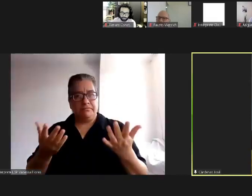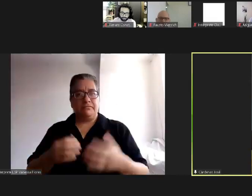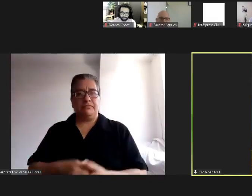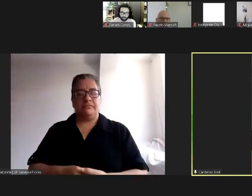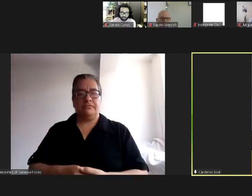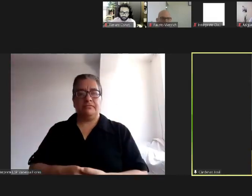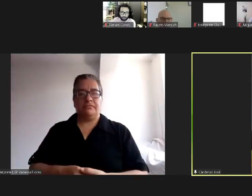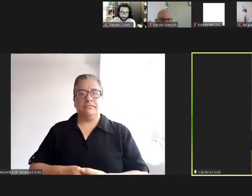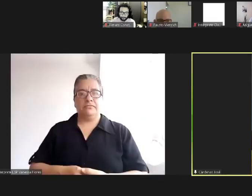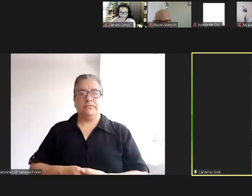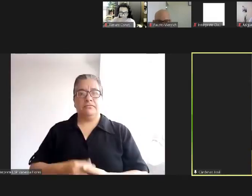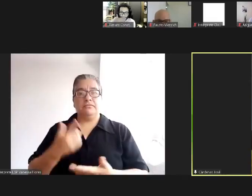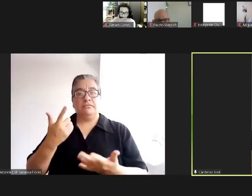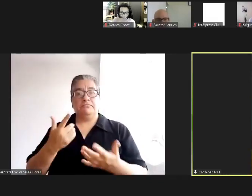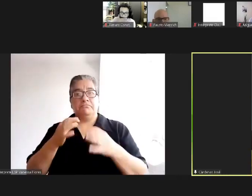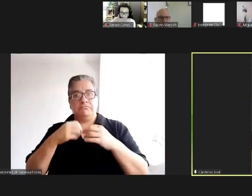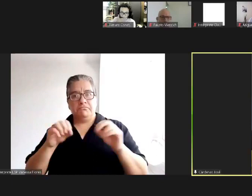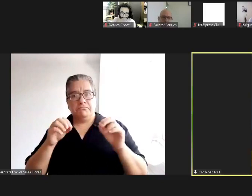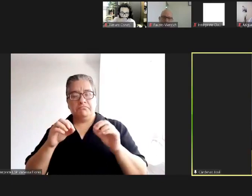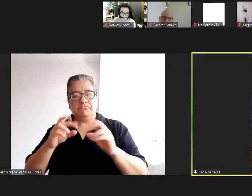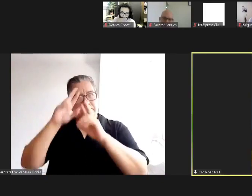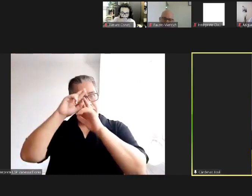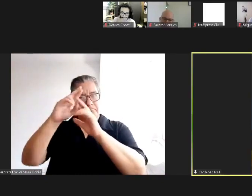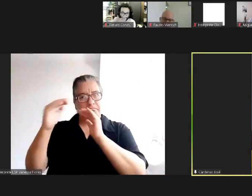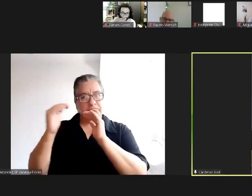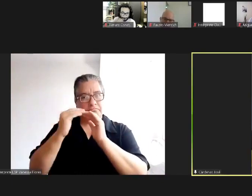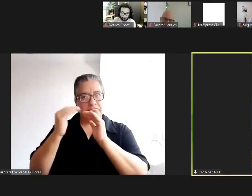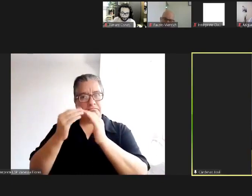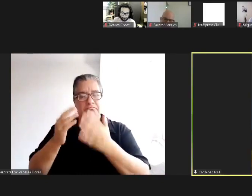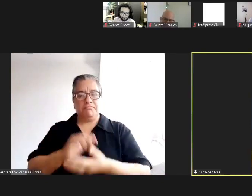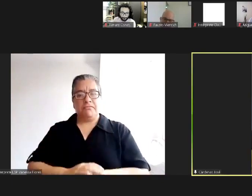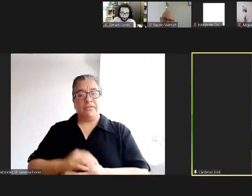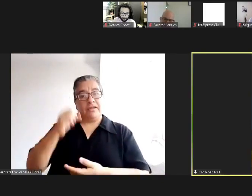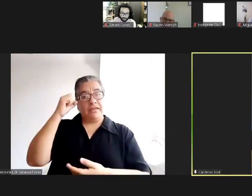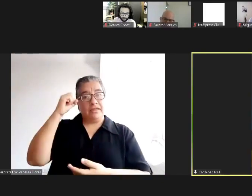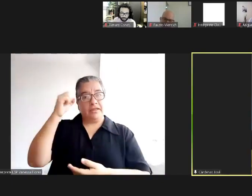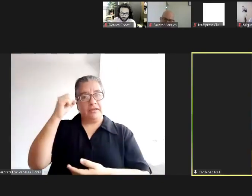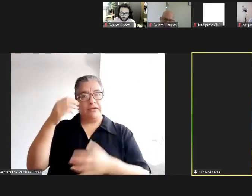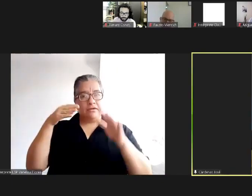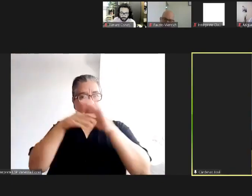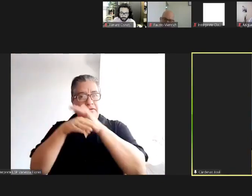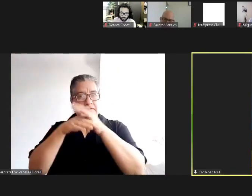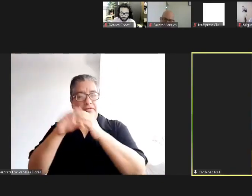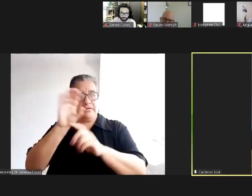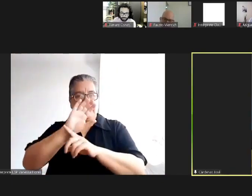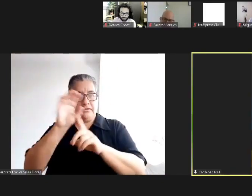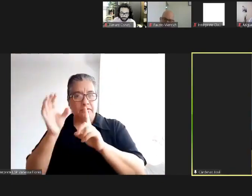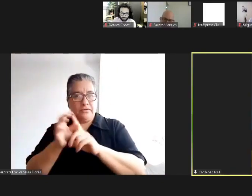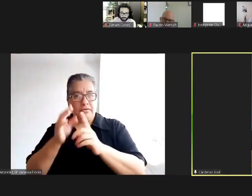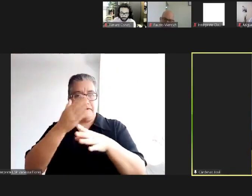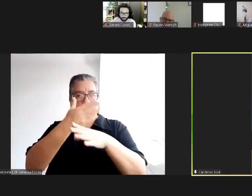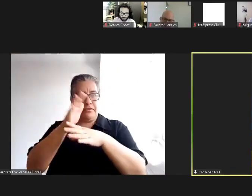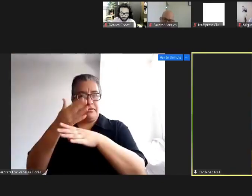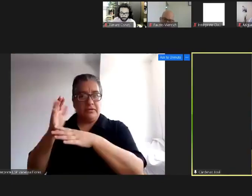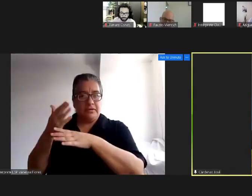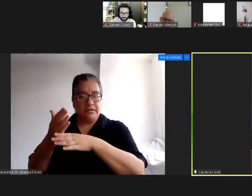interesantes porque intentan democratizar, de cierta manera, el derecho de acceso a la cultura y compartir también las obras culturales,